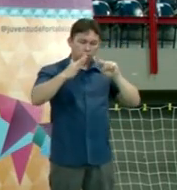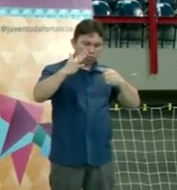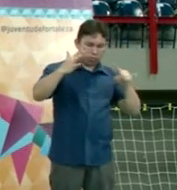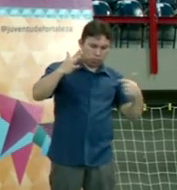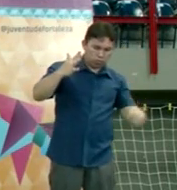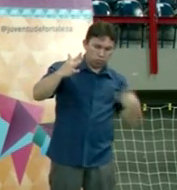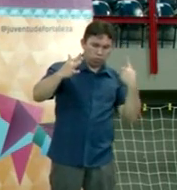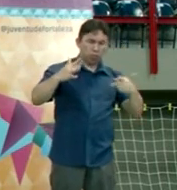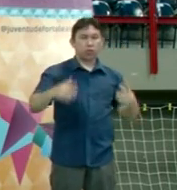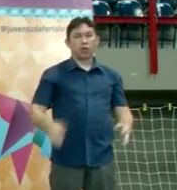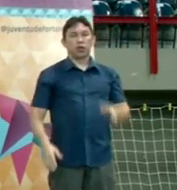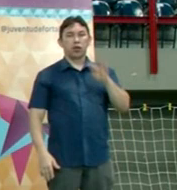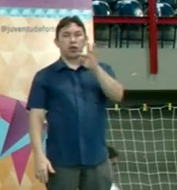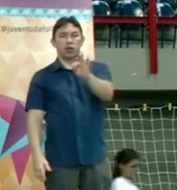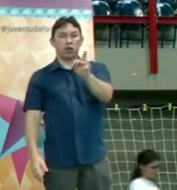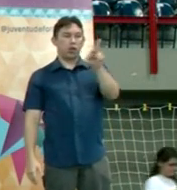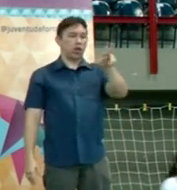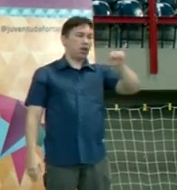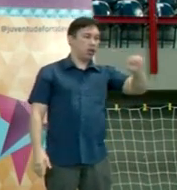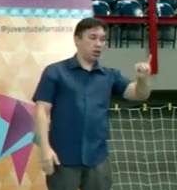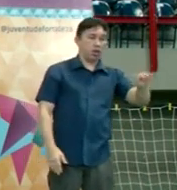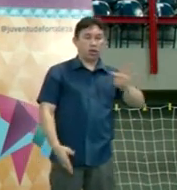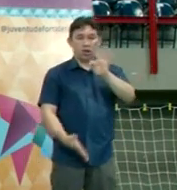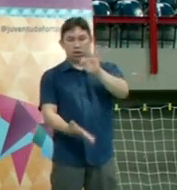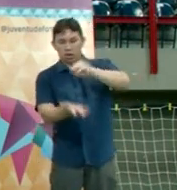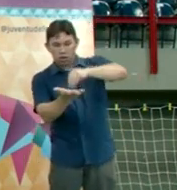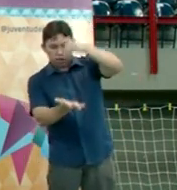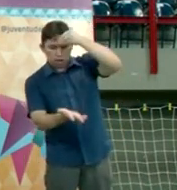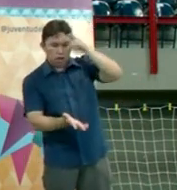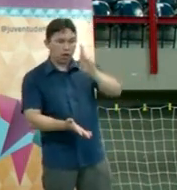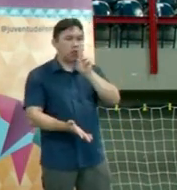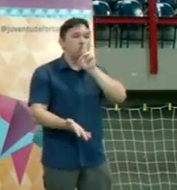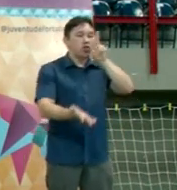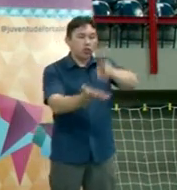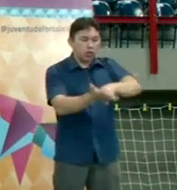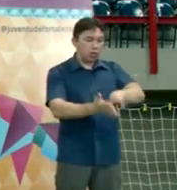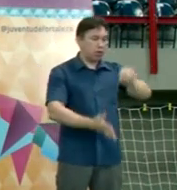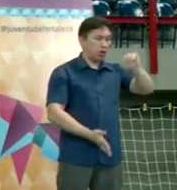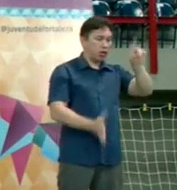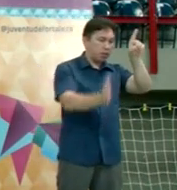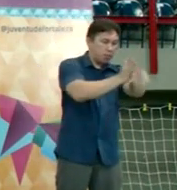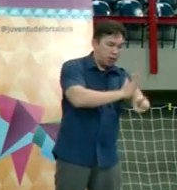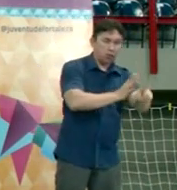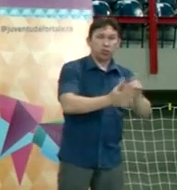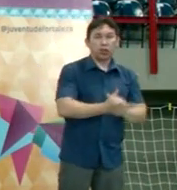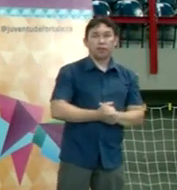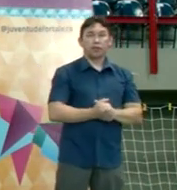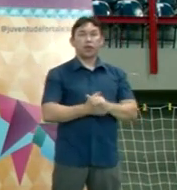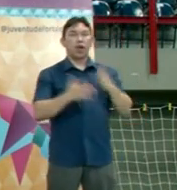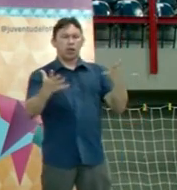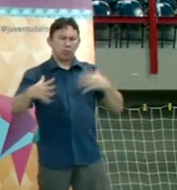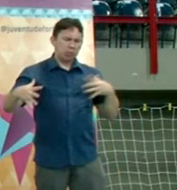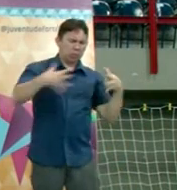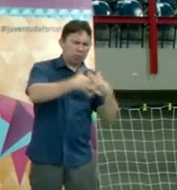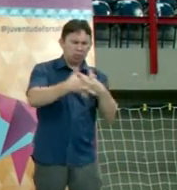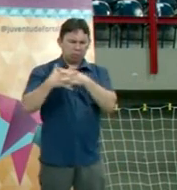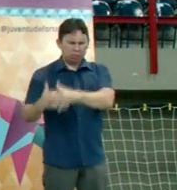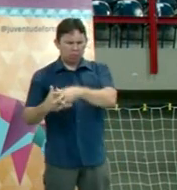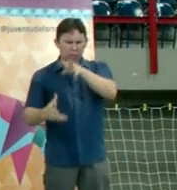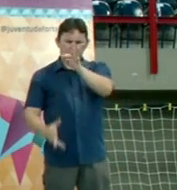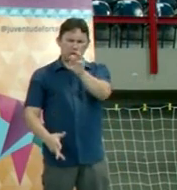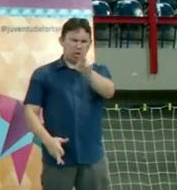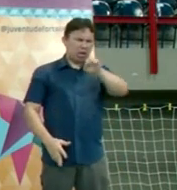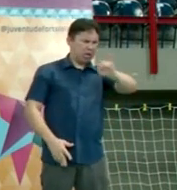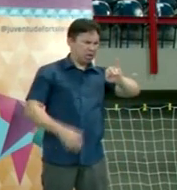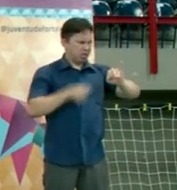de uma coisa chamada TRI, Teoria da Resposta ao Item. Muita gente faz muita confusão com essa coisa